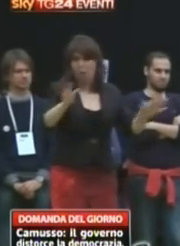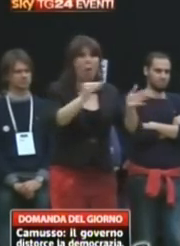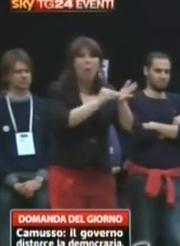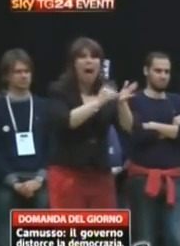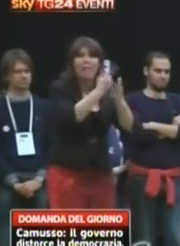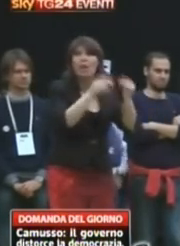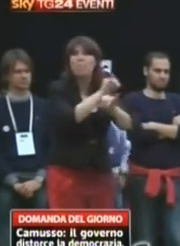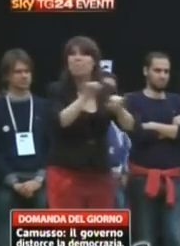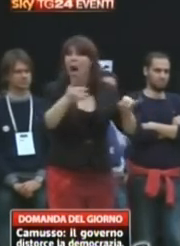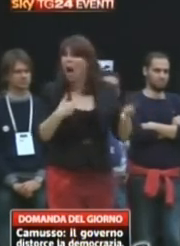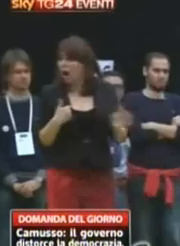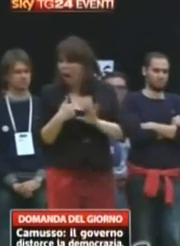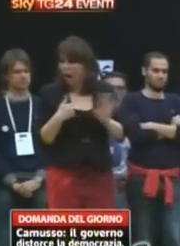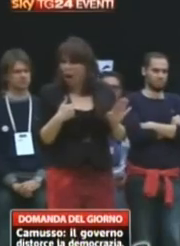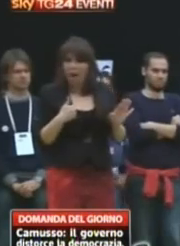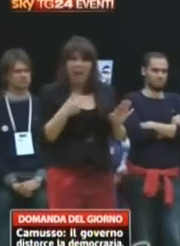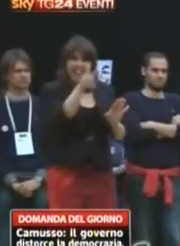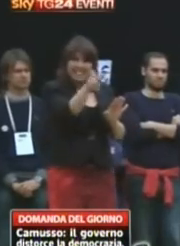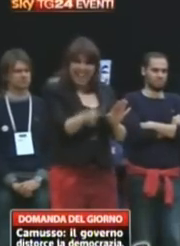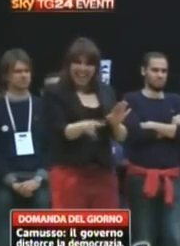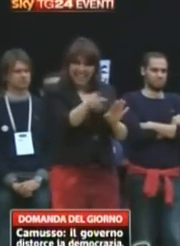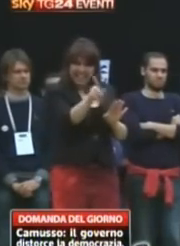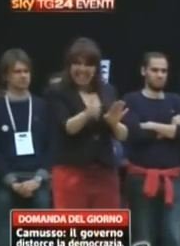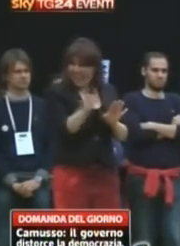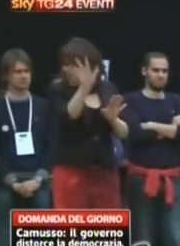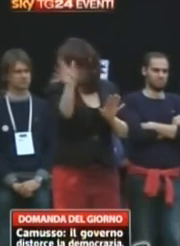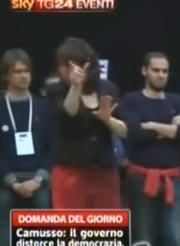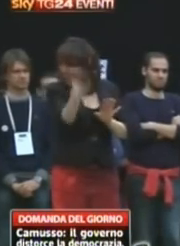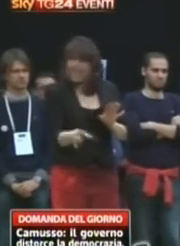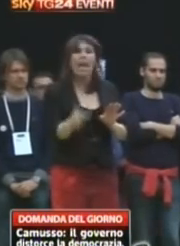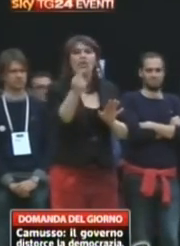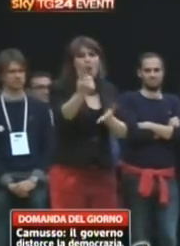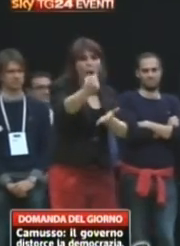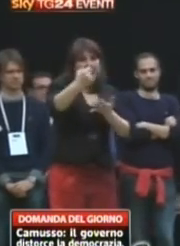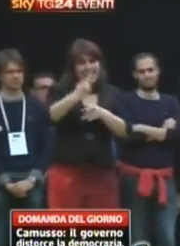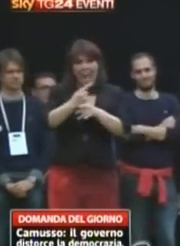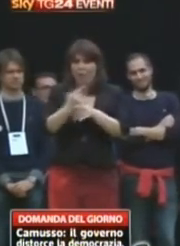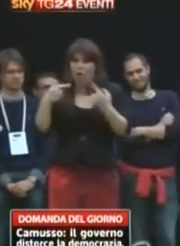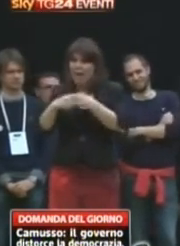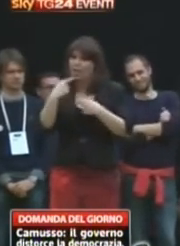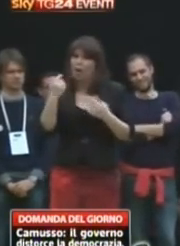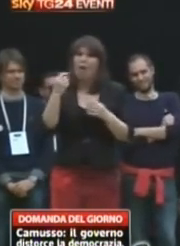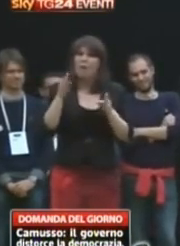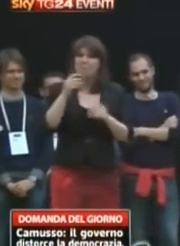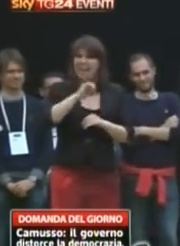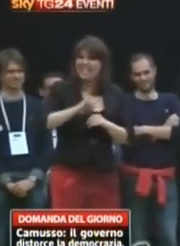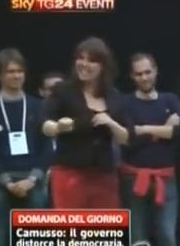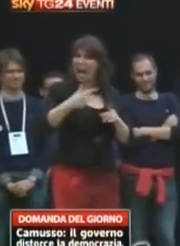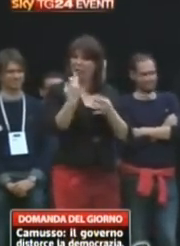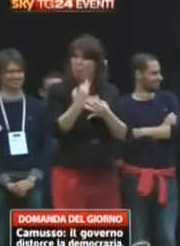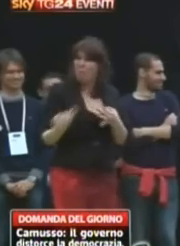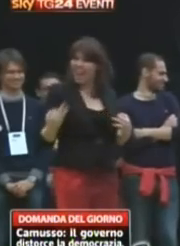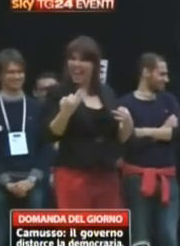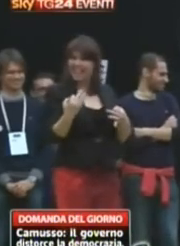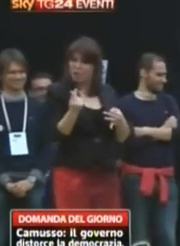tu non faresti mai fallire un cliente che ti deve un sacco di soldi, anzi lo gasi un po', dai che vai bene bastardo, dai, dammi ancora quella